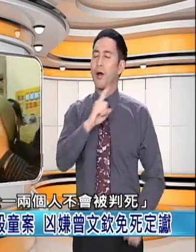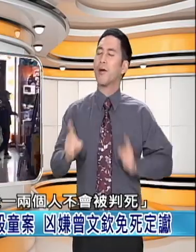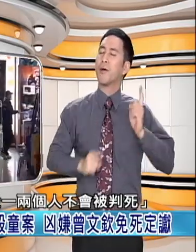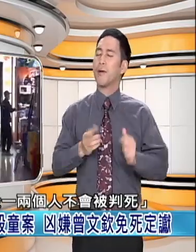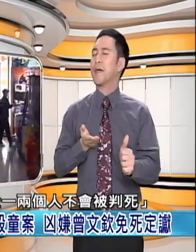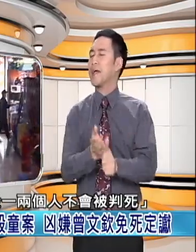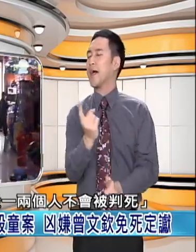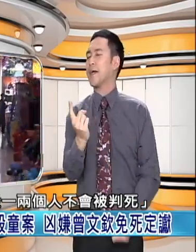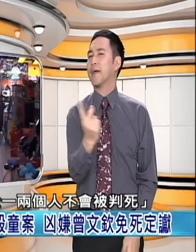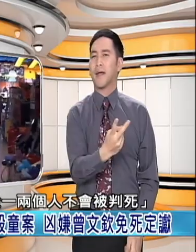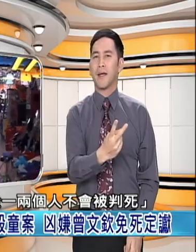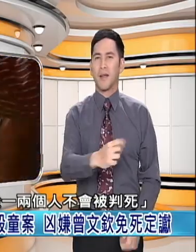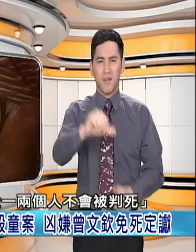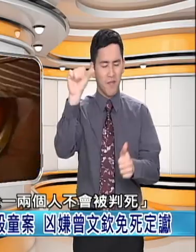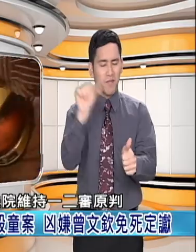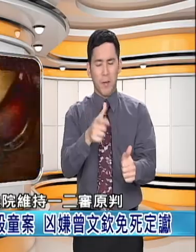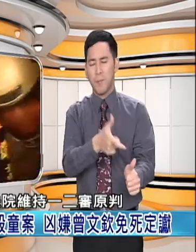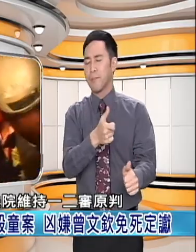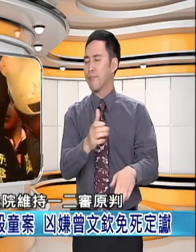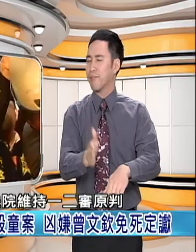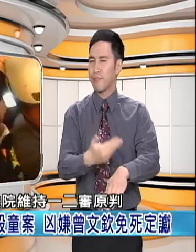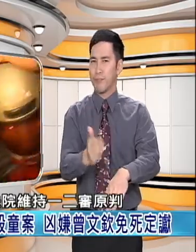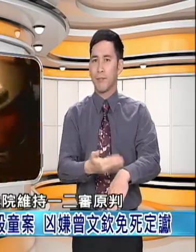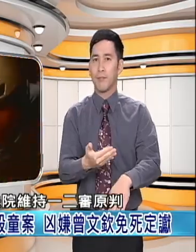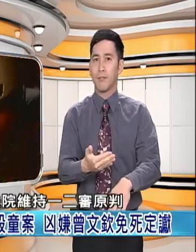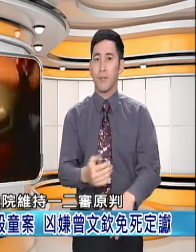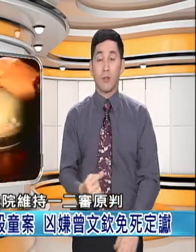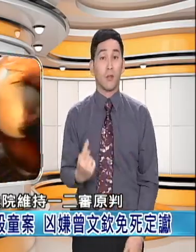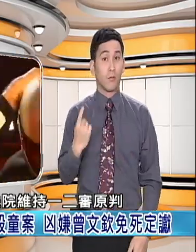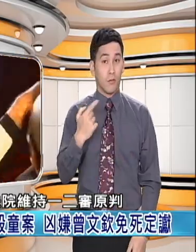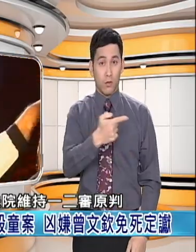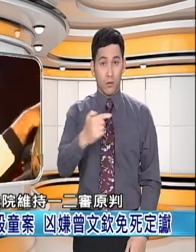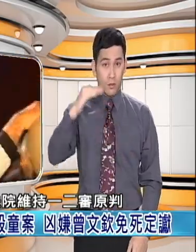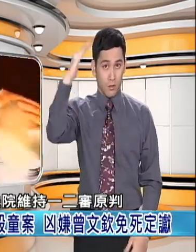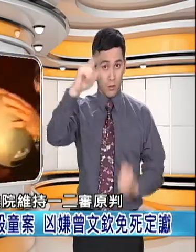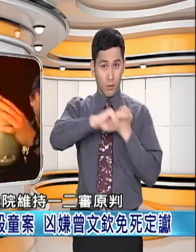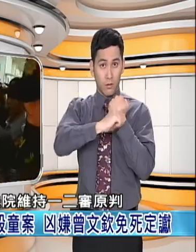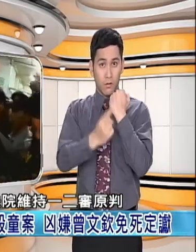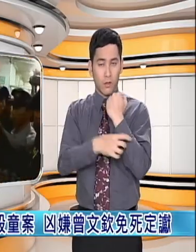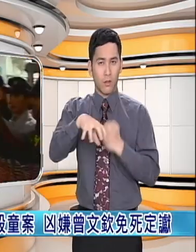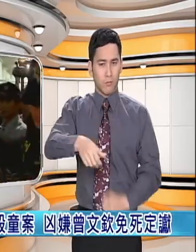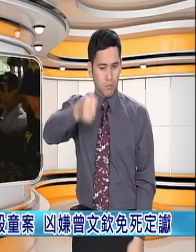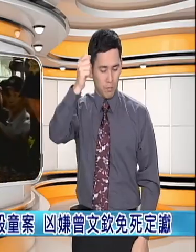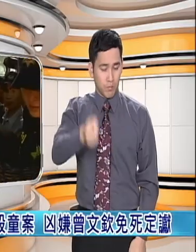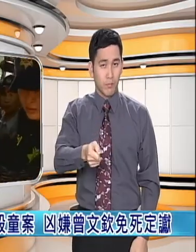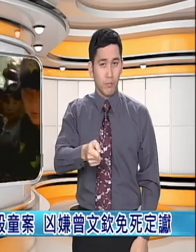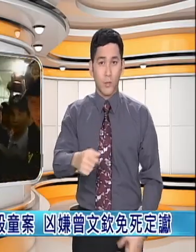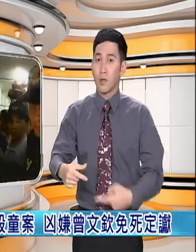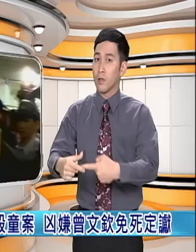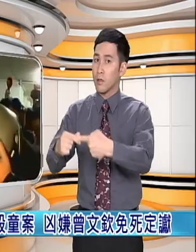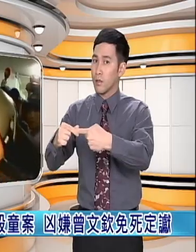判死。昨天最高法院维持一二审原判，免死定验。